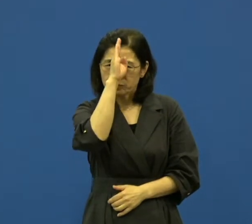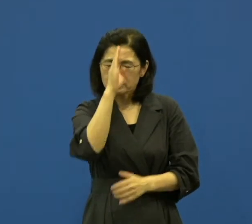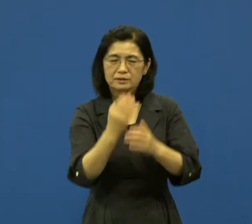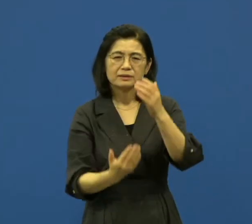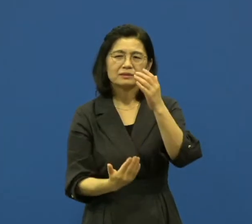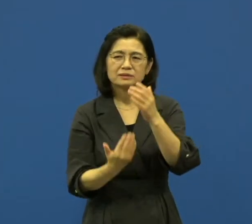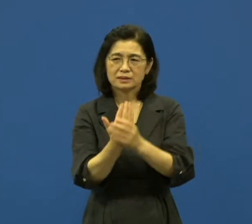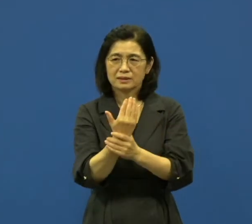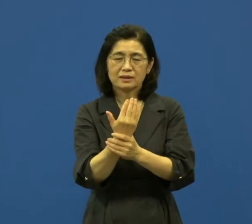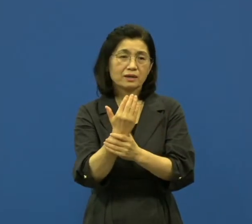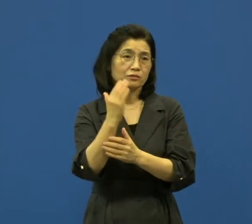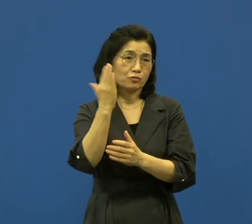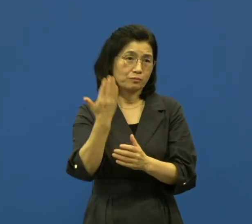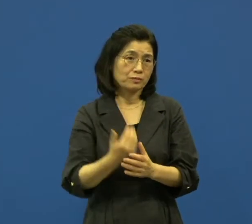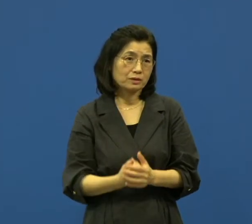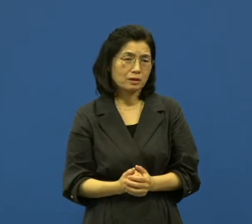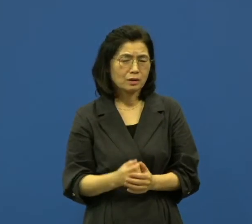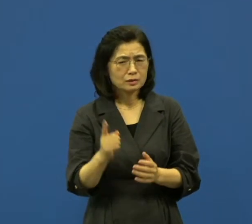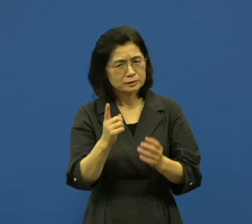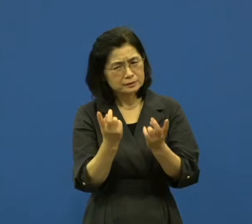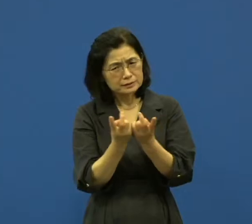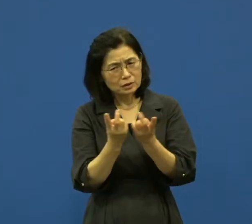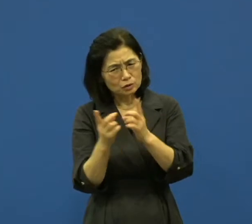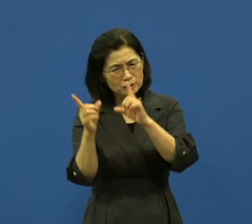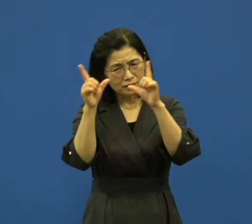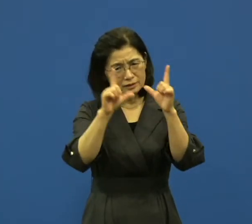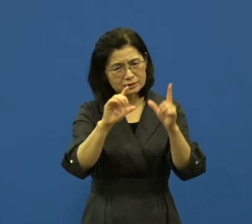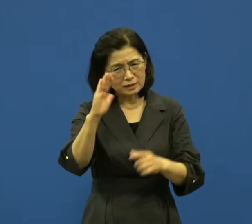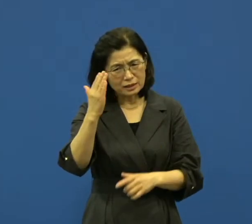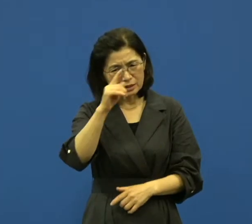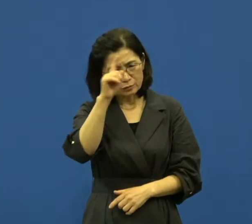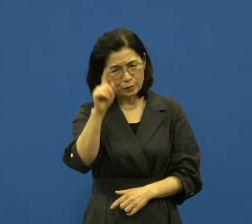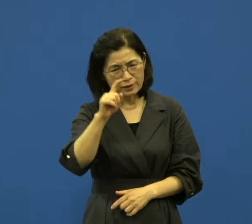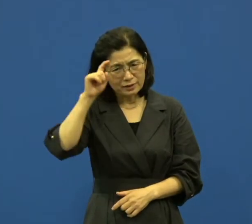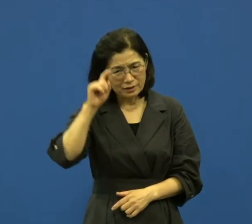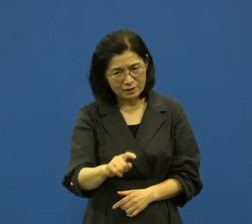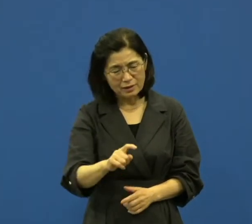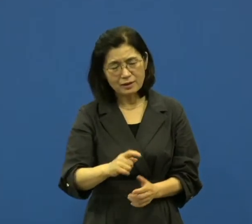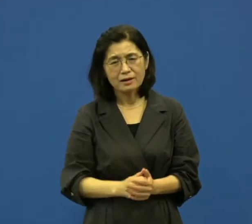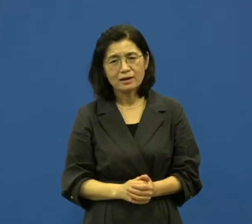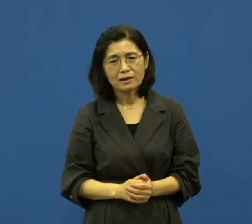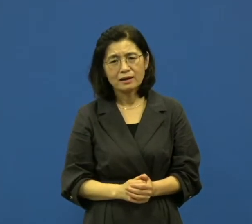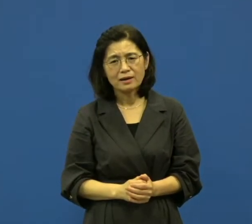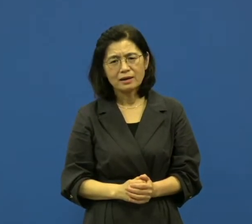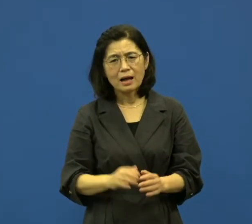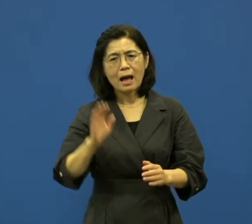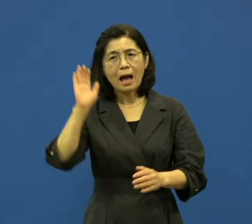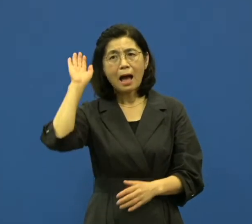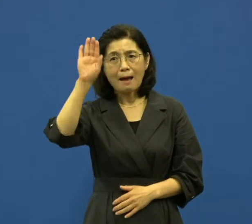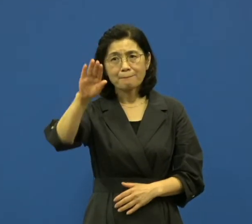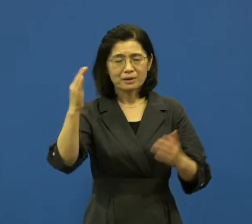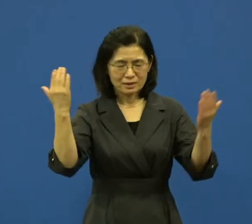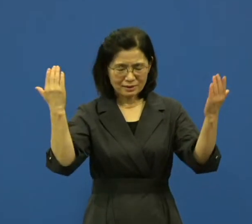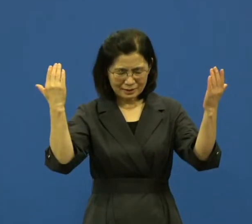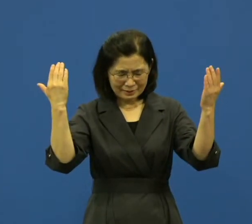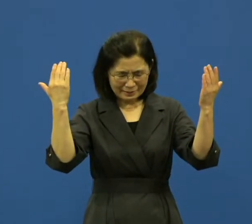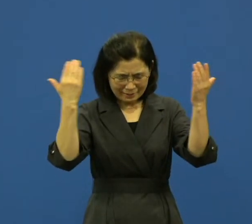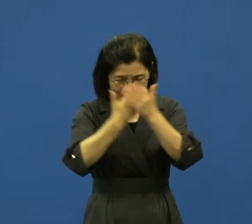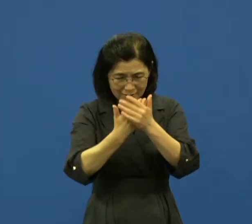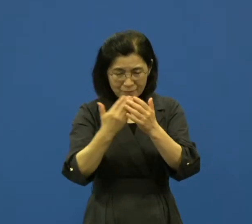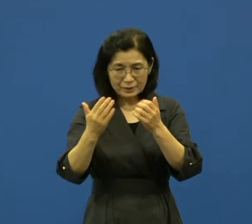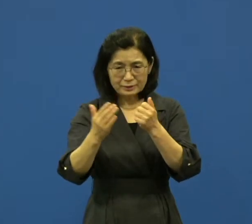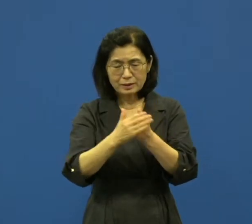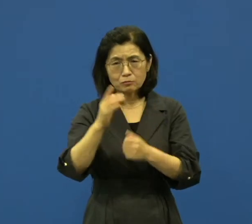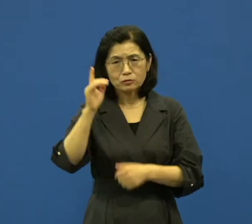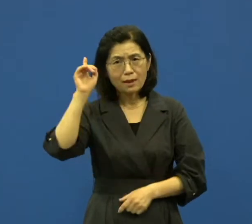어떻게 살아요, 여러분? 그러면 오늘이 캄캄 캄캄한데, 앞이 캄캄한데 내일까지 살 힘이